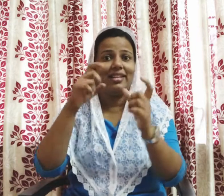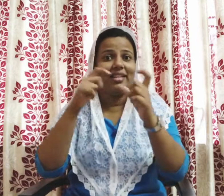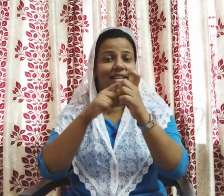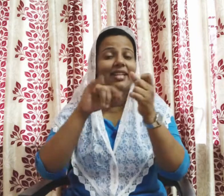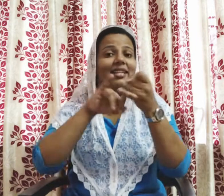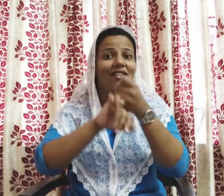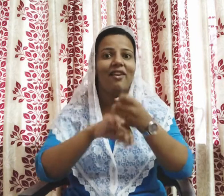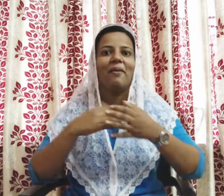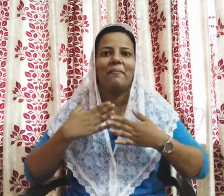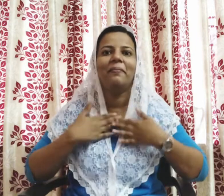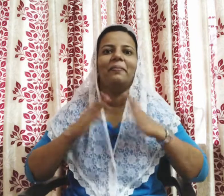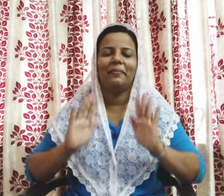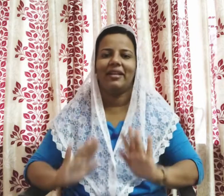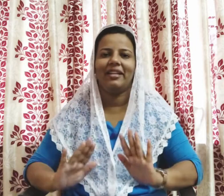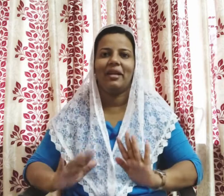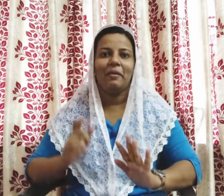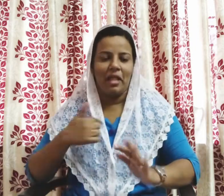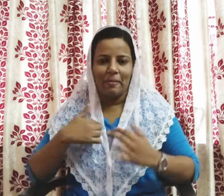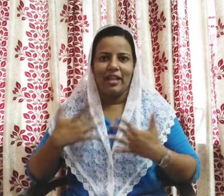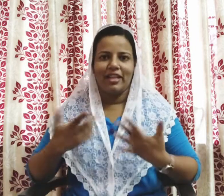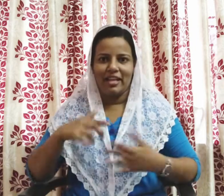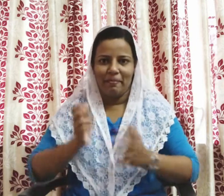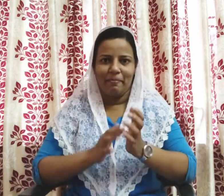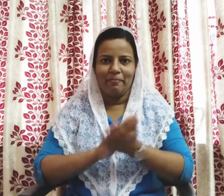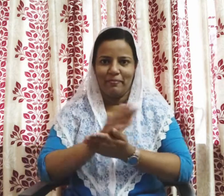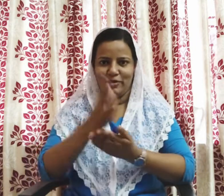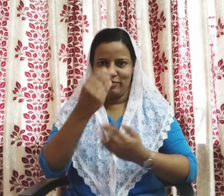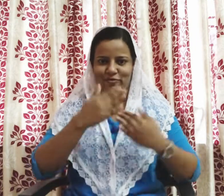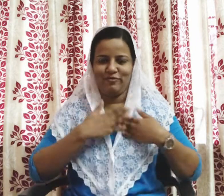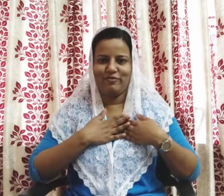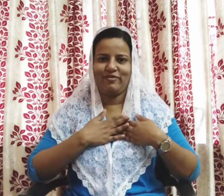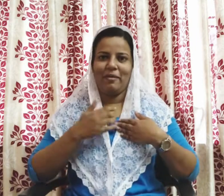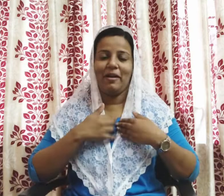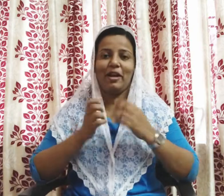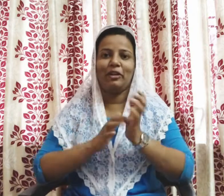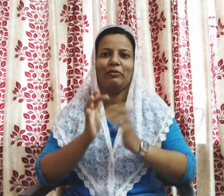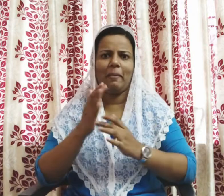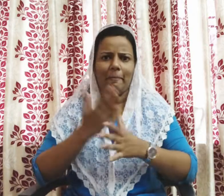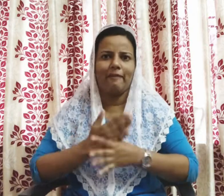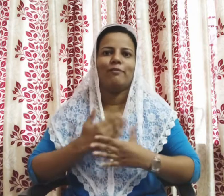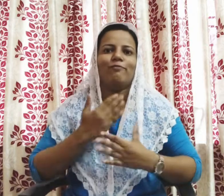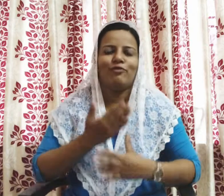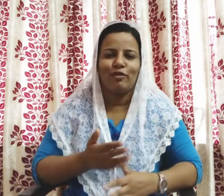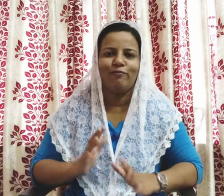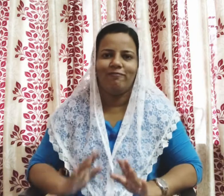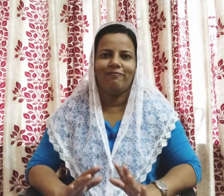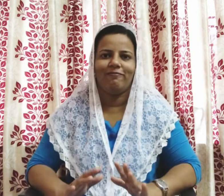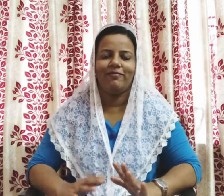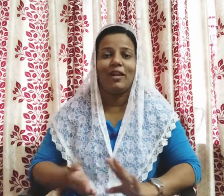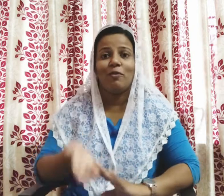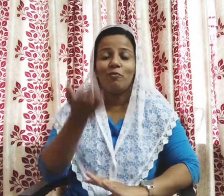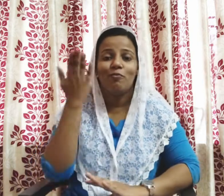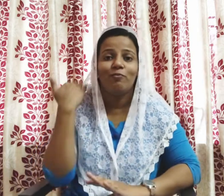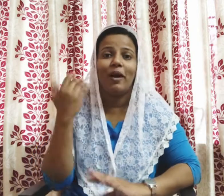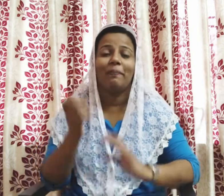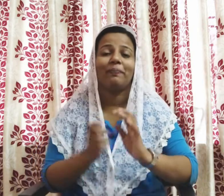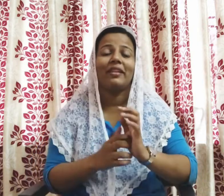അവൻ്റെ പ്രവൃത്തിയെ വെളിപ്പെടുത്തുകയാണ് ചെയ്യുന്നത്. അന്ന് ആദിമസഭയിലെ ശിഷ്യന്മാർ ഈ ഭൂമിയിൽ ജീവിക്കുമ്പോൾ